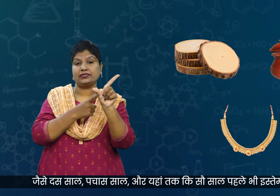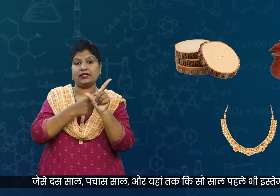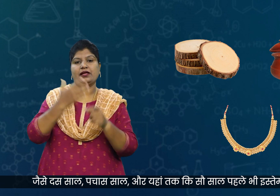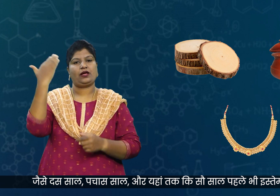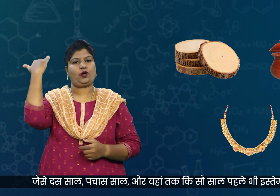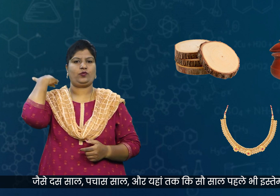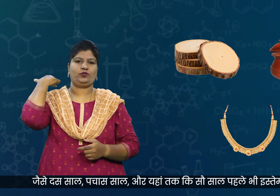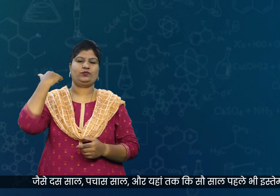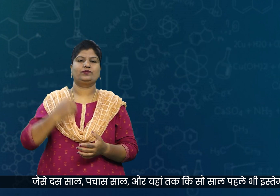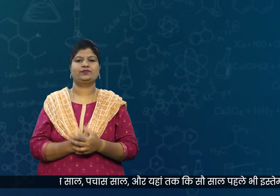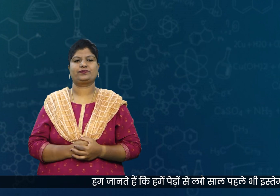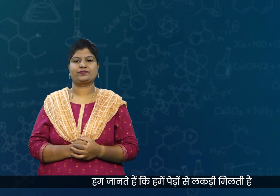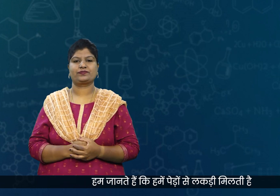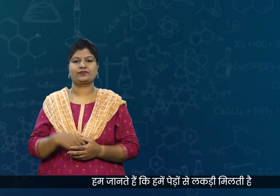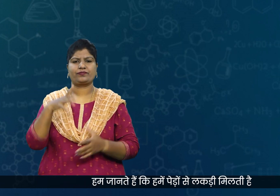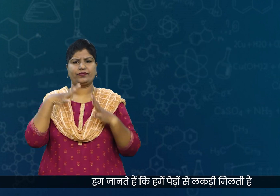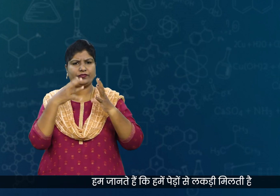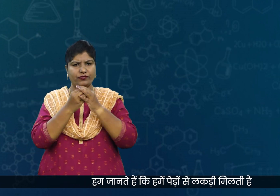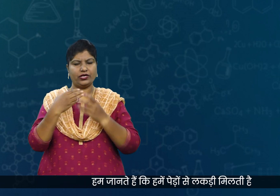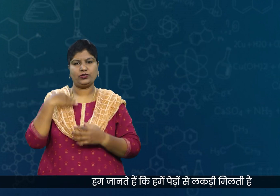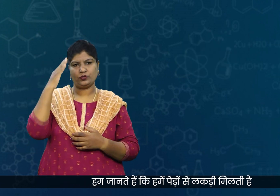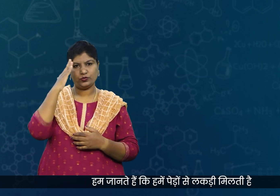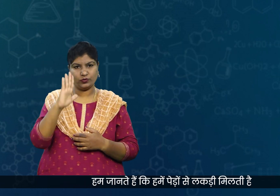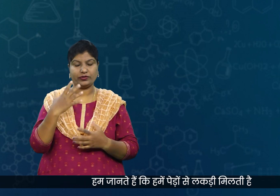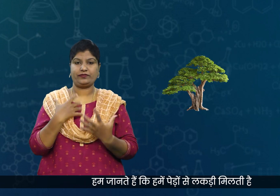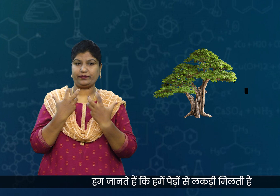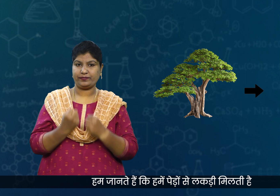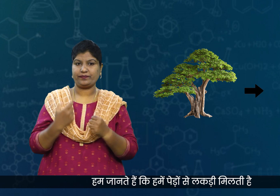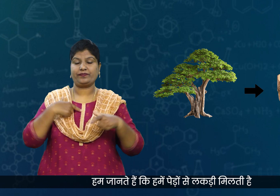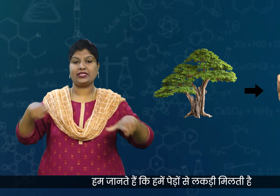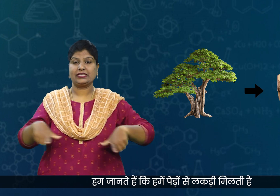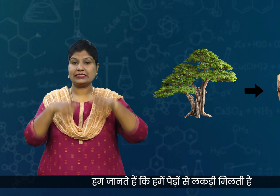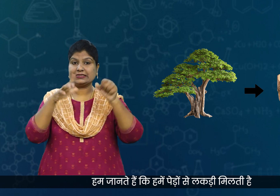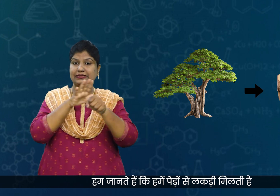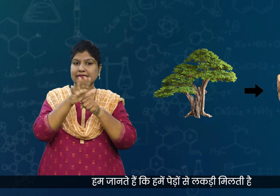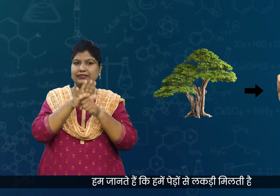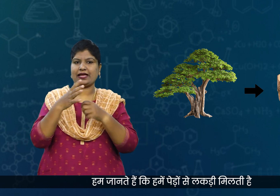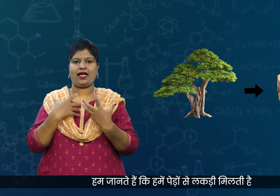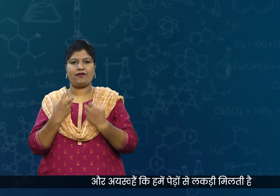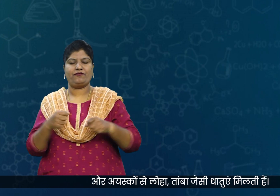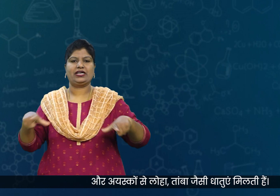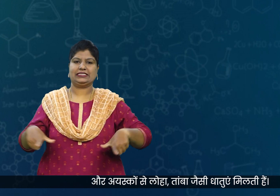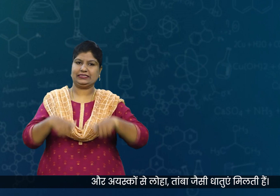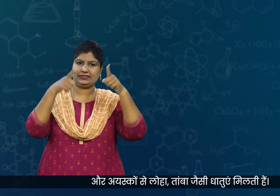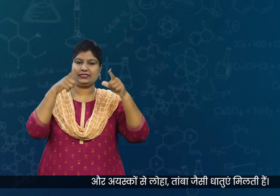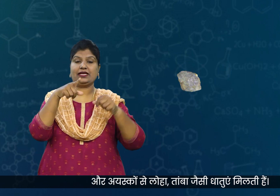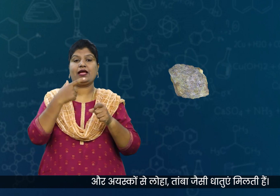थे। हम जानते हैं कि हमें पेड़ों से लकड़ी मिलती है और अयस्कों से